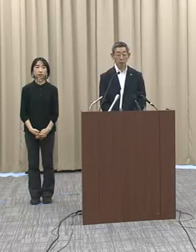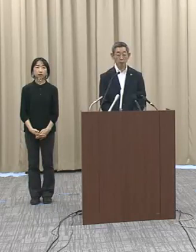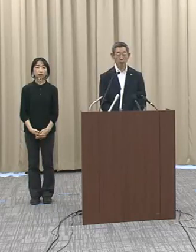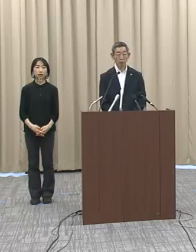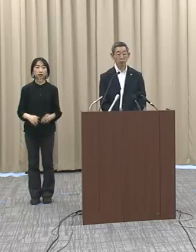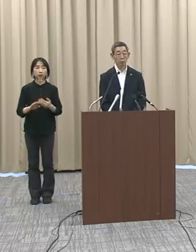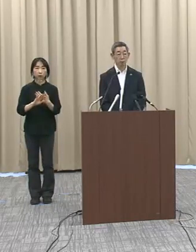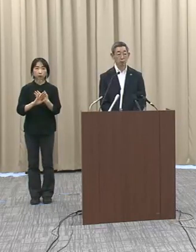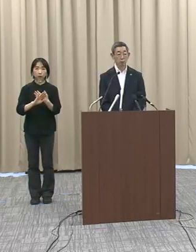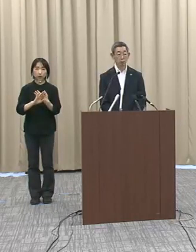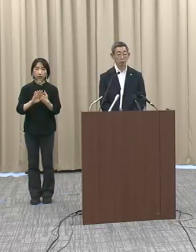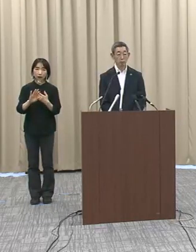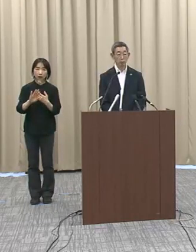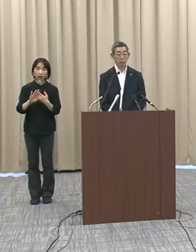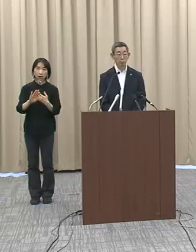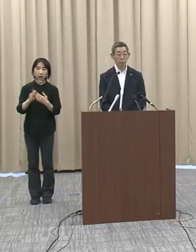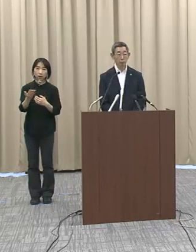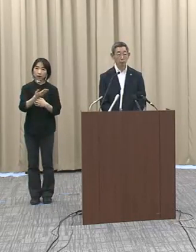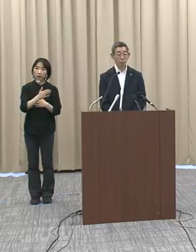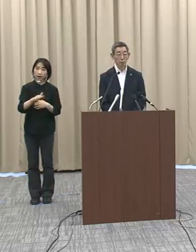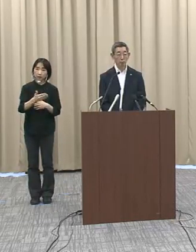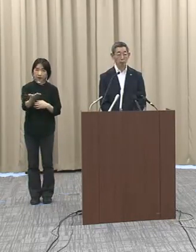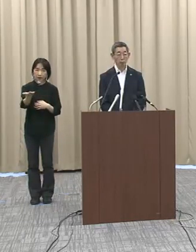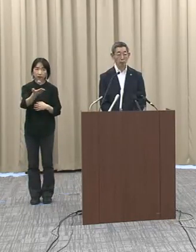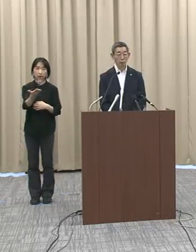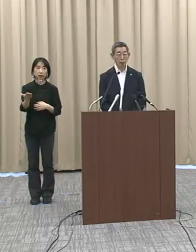はい、他にご質問ございますか。